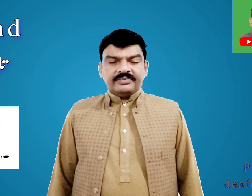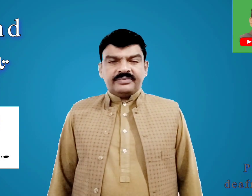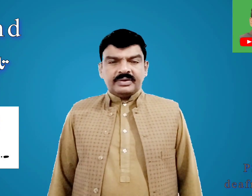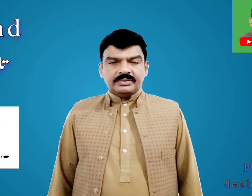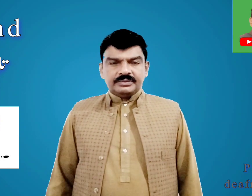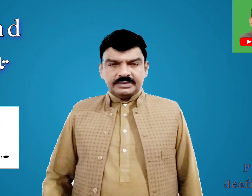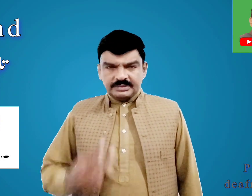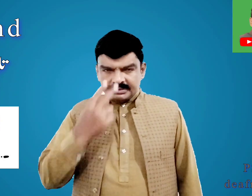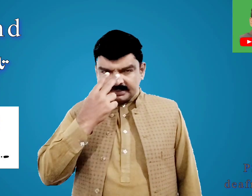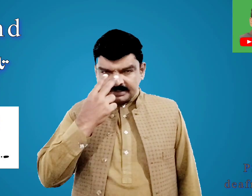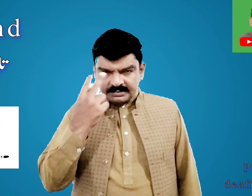फाउंड